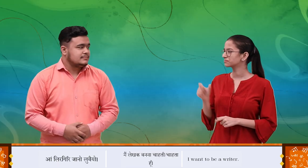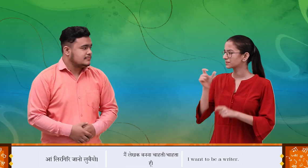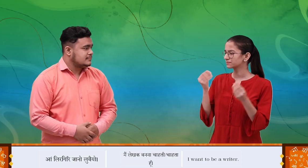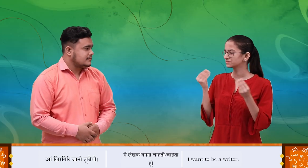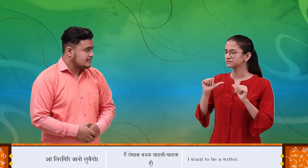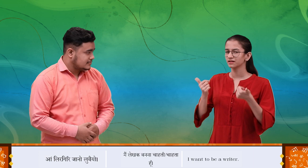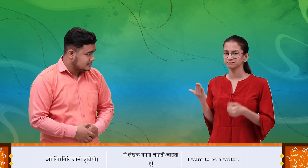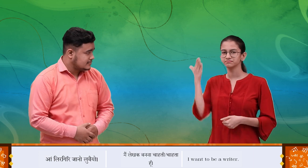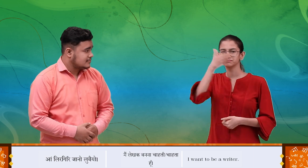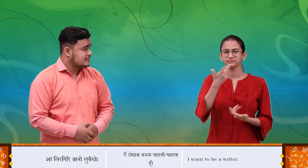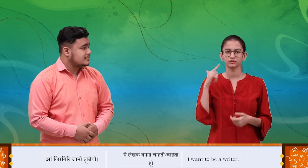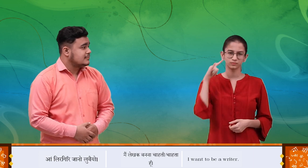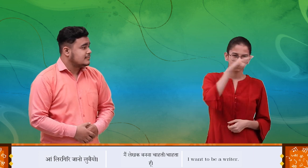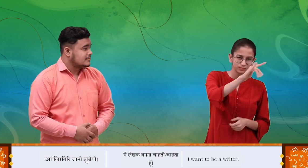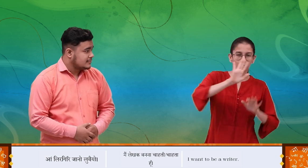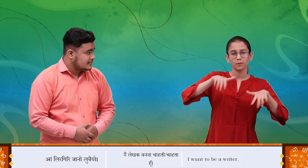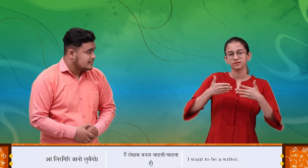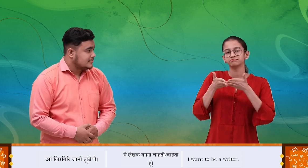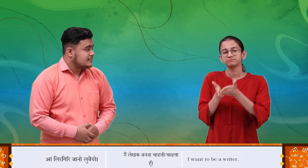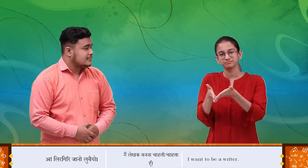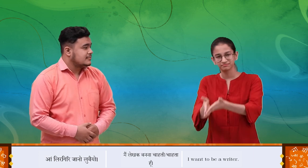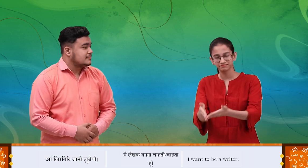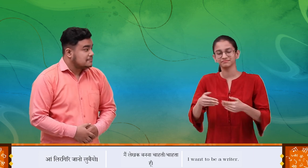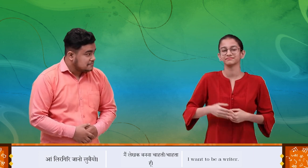आं लेरगिरि जानो लुबैयो